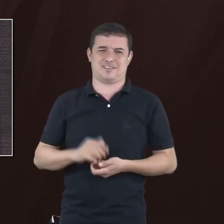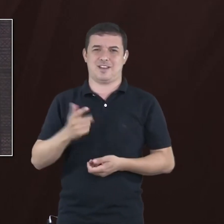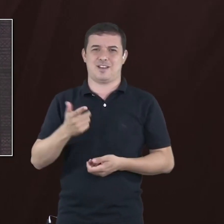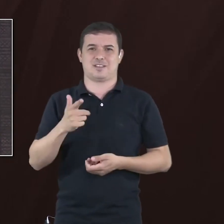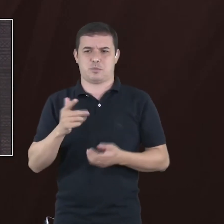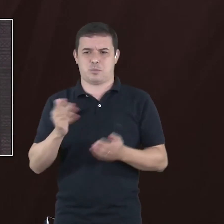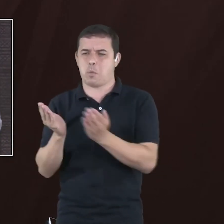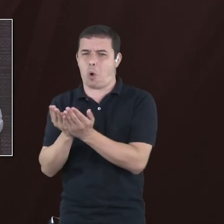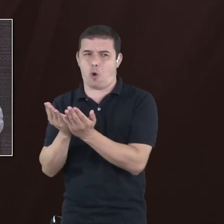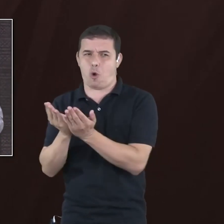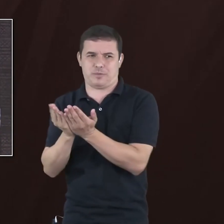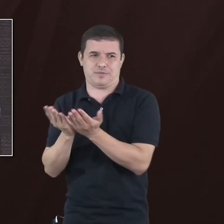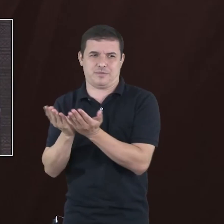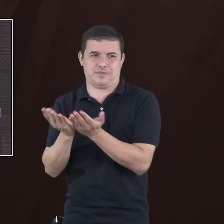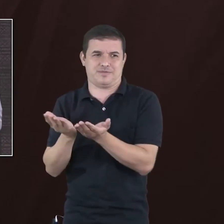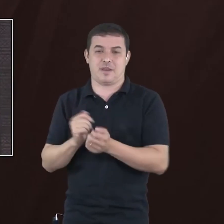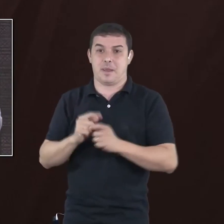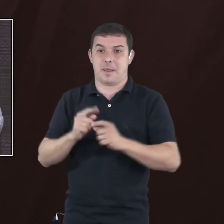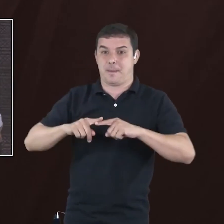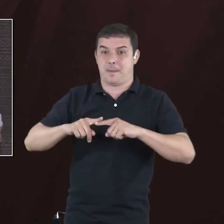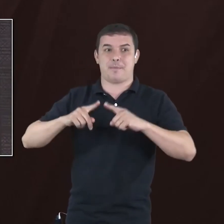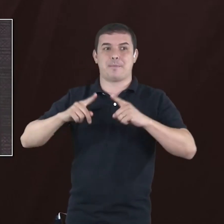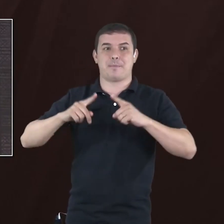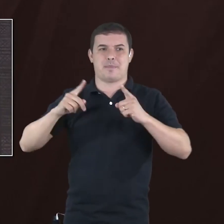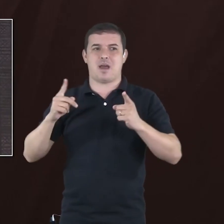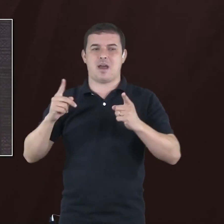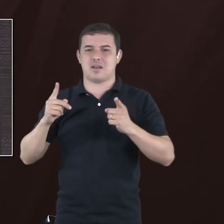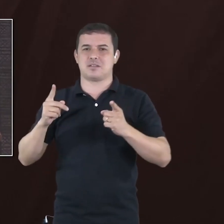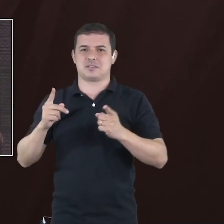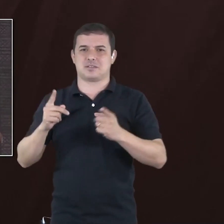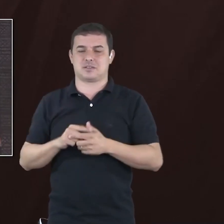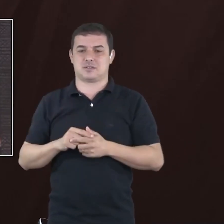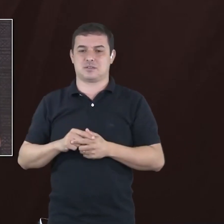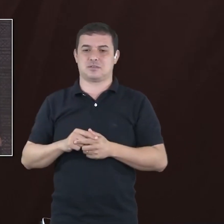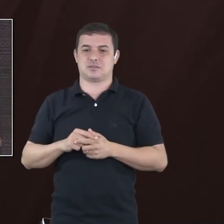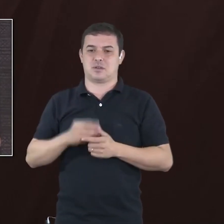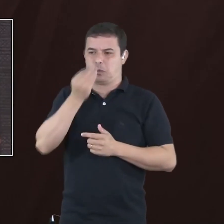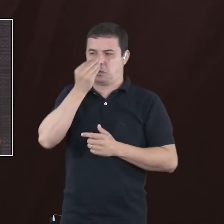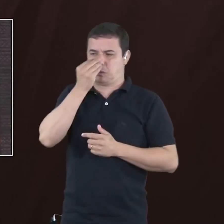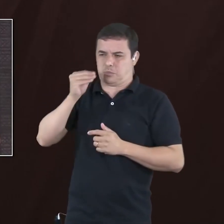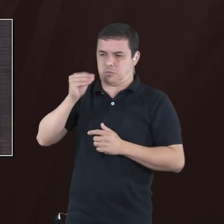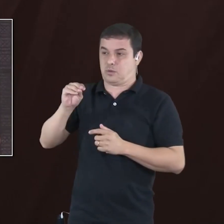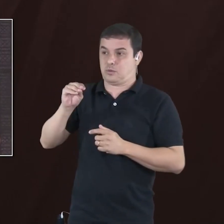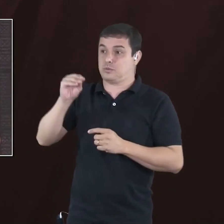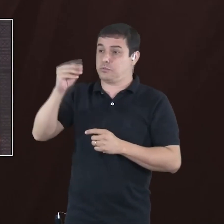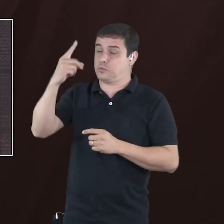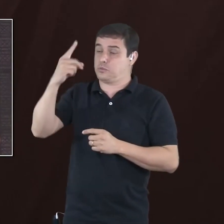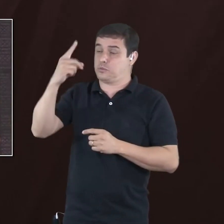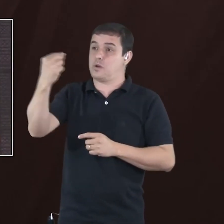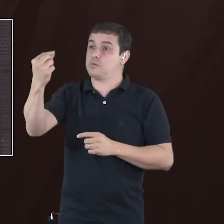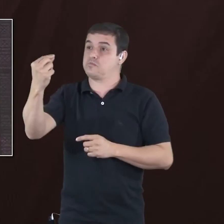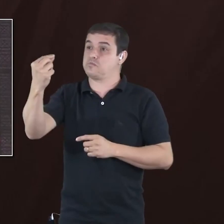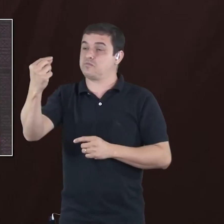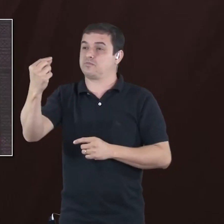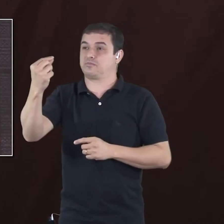nossa posição, nós sabemos que o Senhor nos escolheu para sermos essa igreja em Filadélfia,